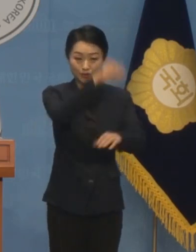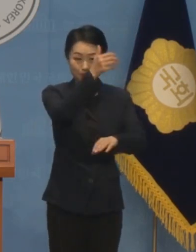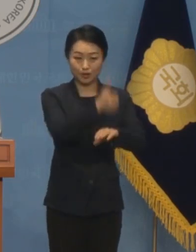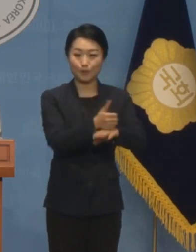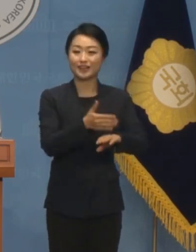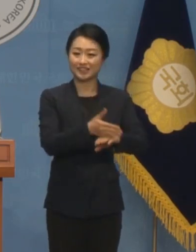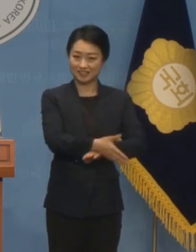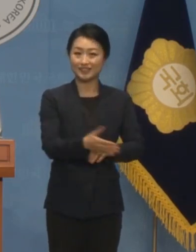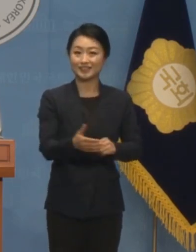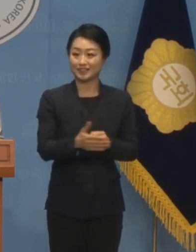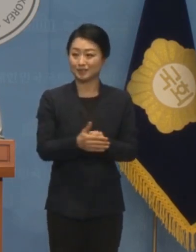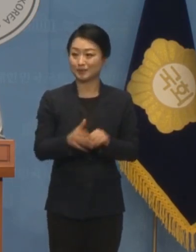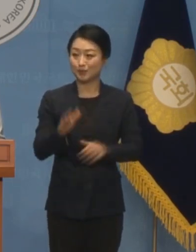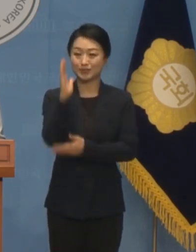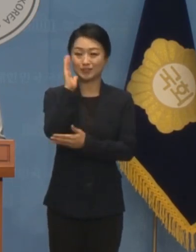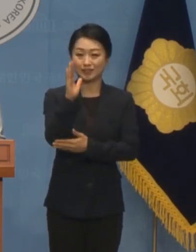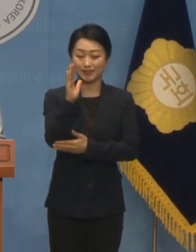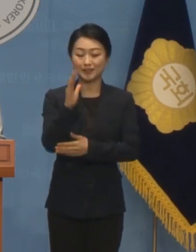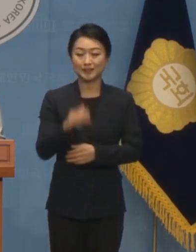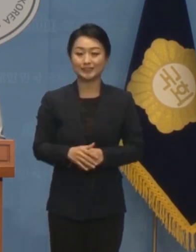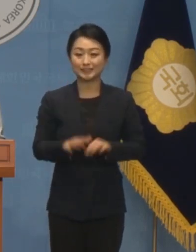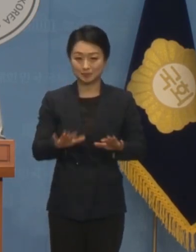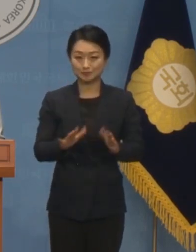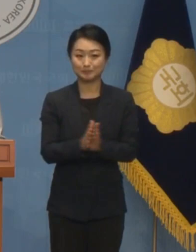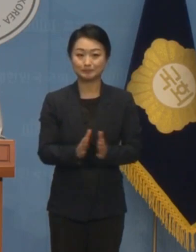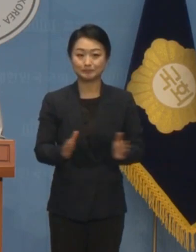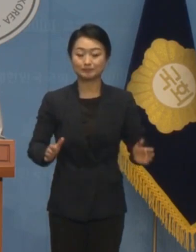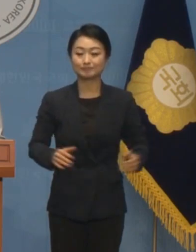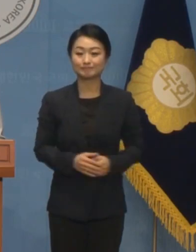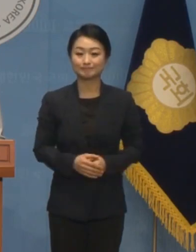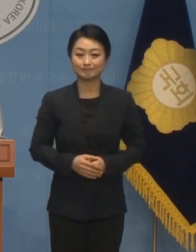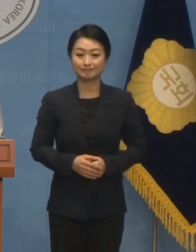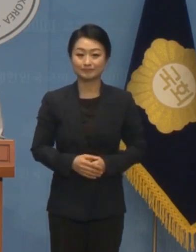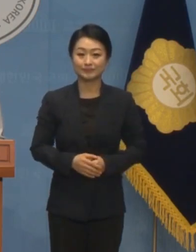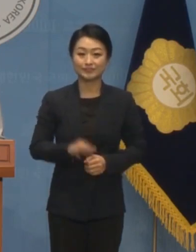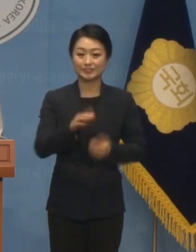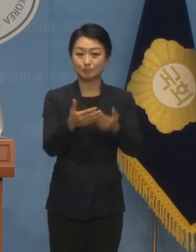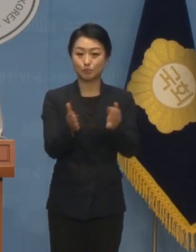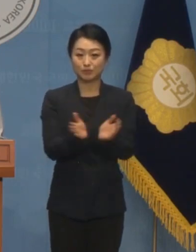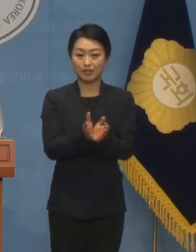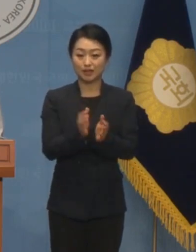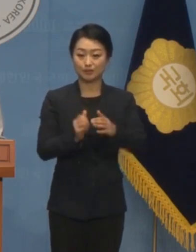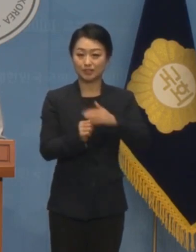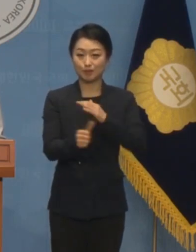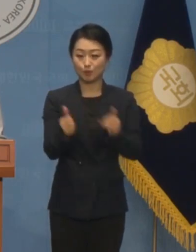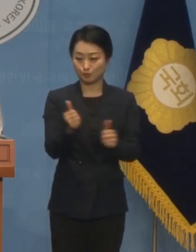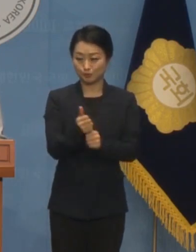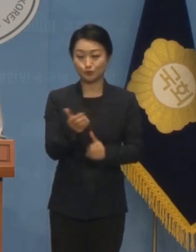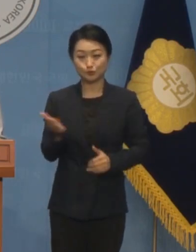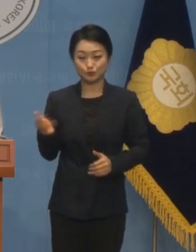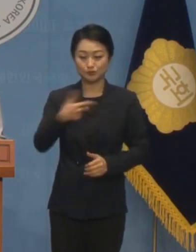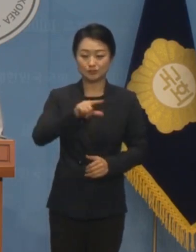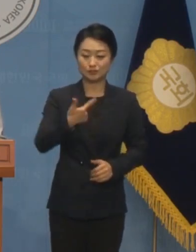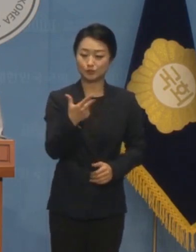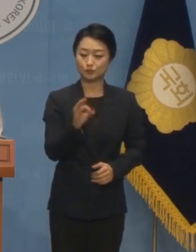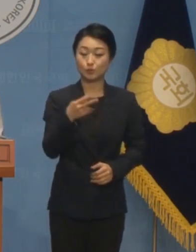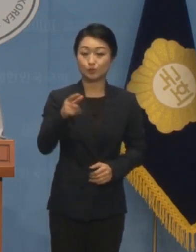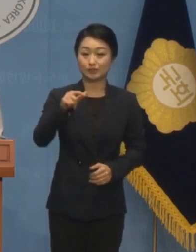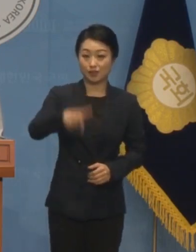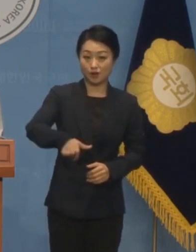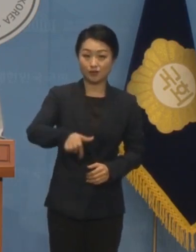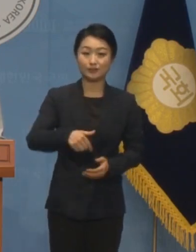양해 부탁드리겠습니다. 친보당 원내 부대표 전종덕 의원입니다. 방금 전